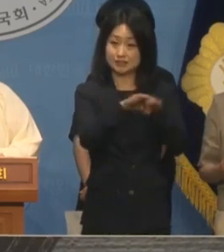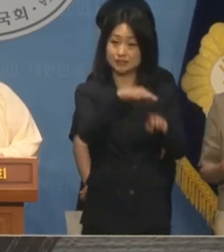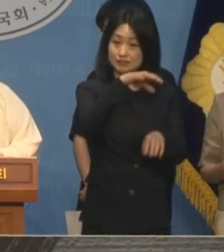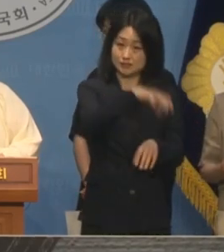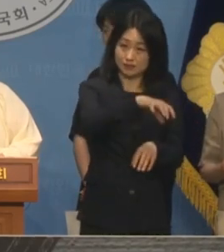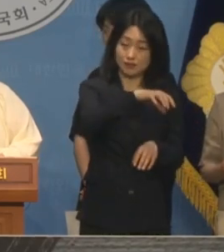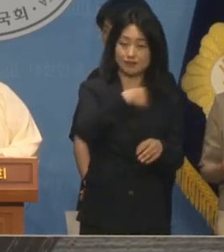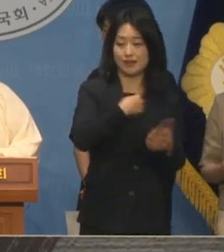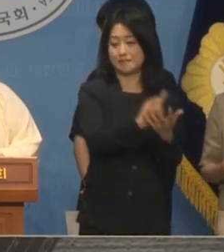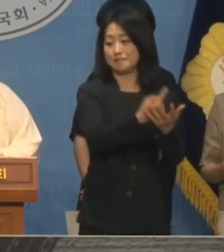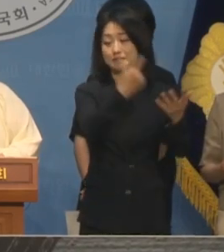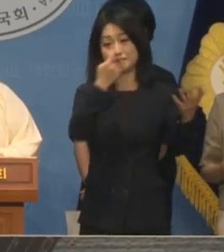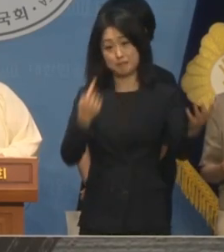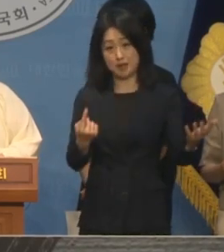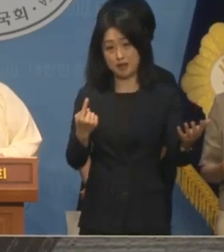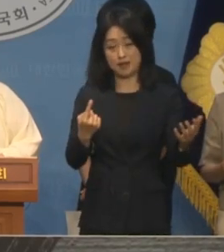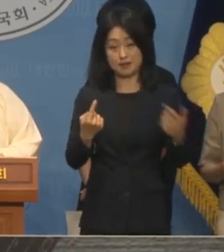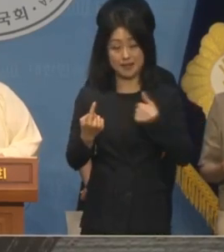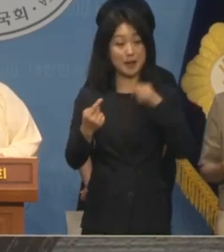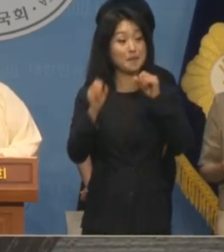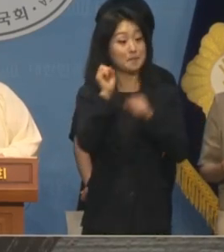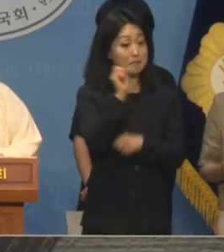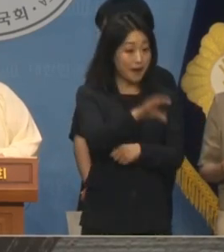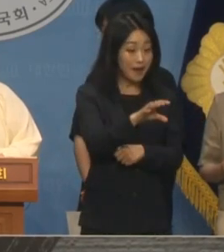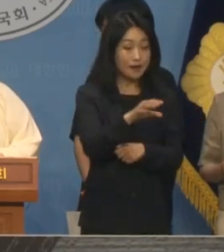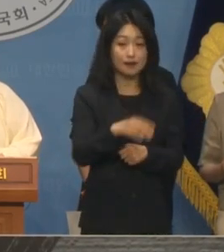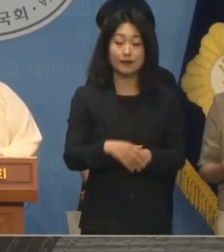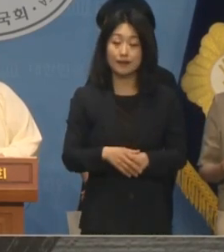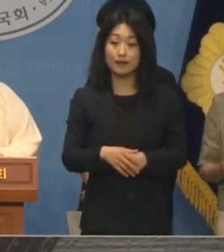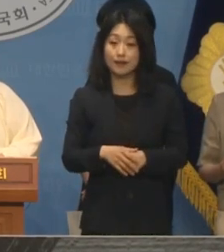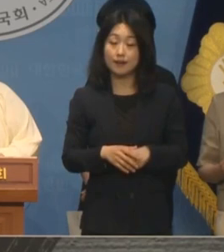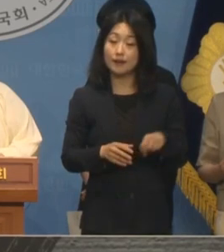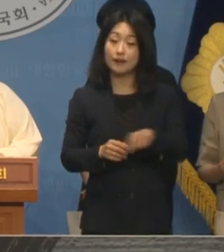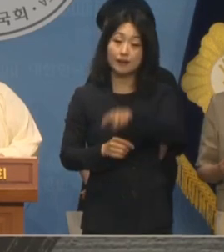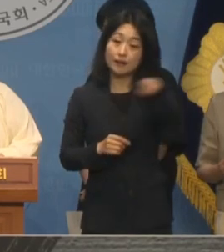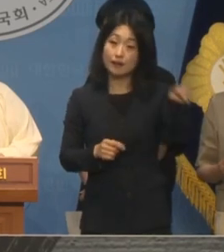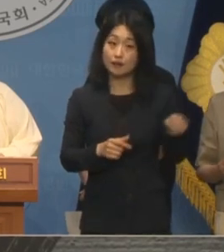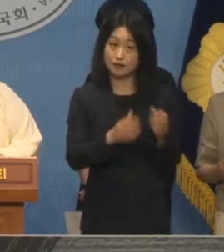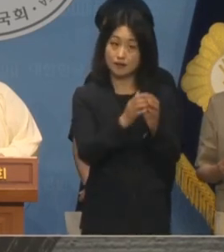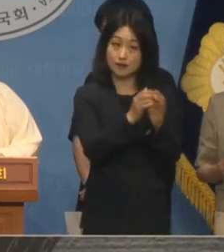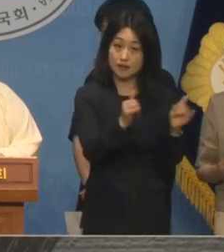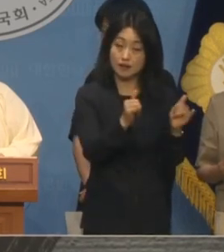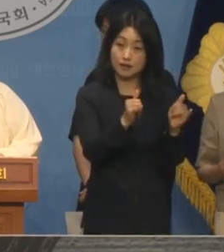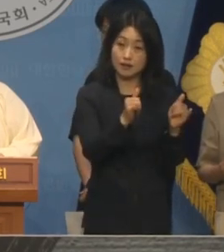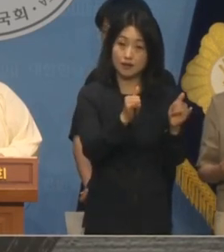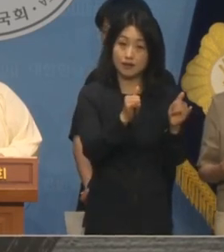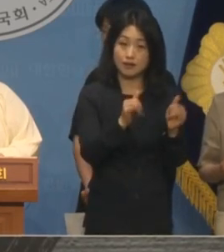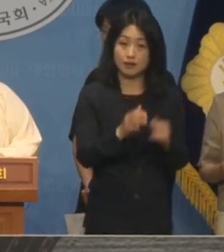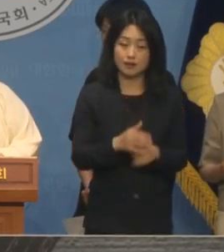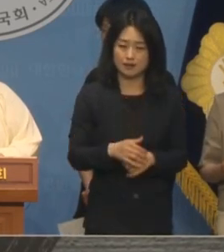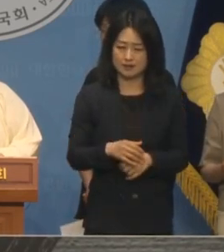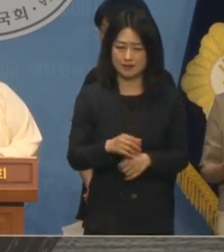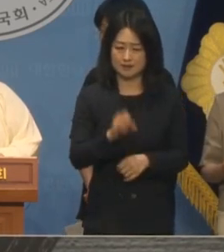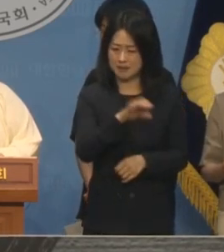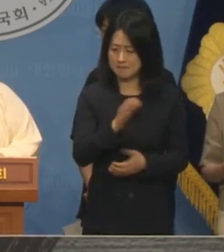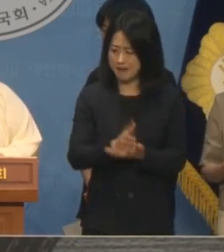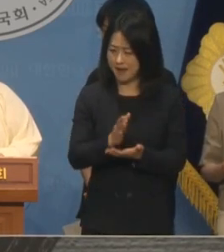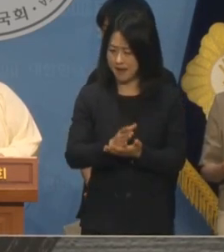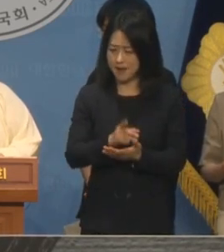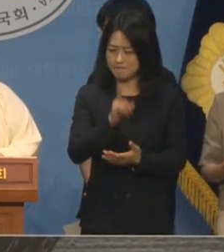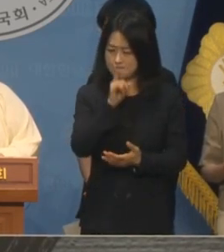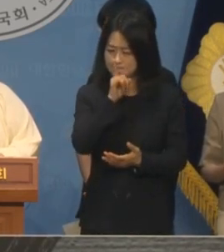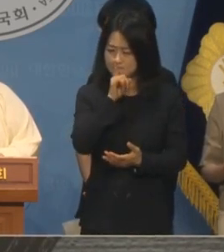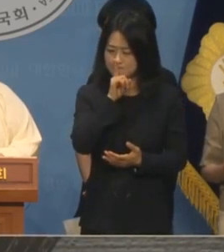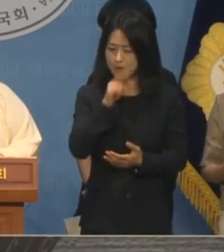시설에서는 제가 탈시설한다고 하니까 다른 시설 사람들에게 내색하지 말고